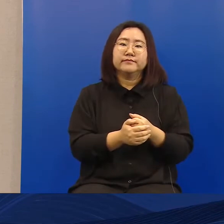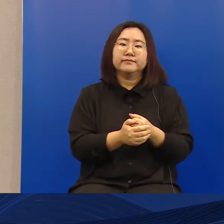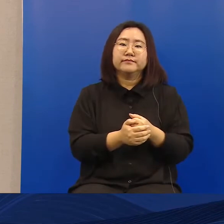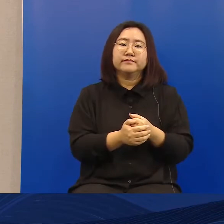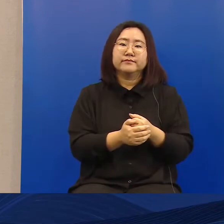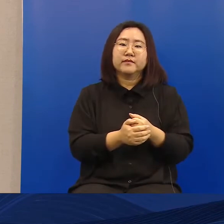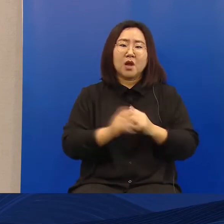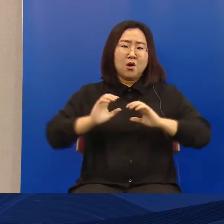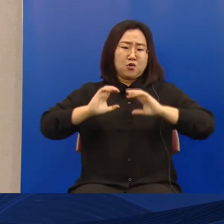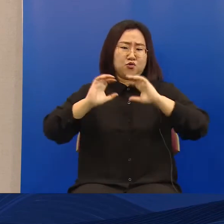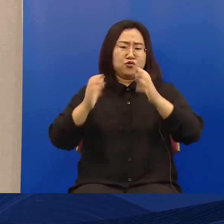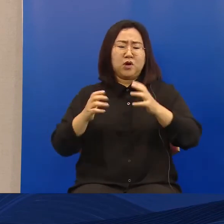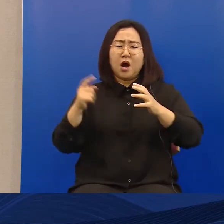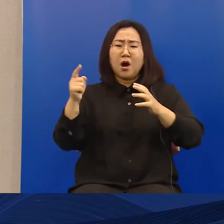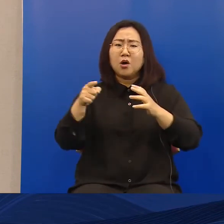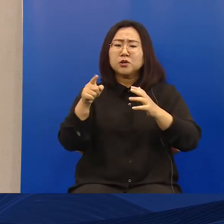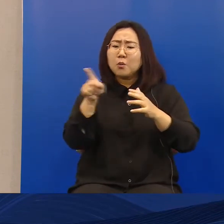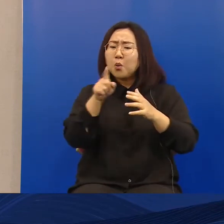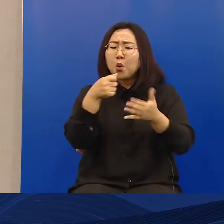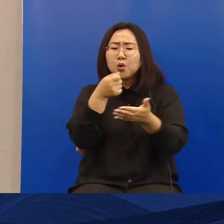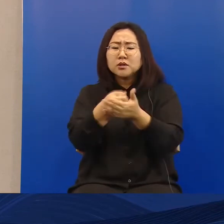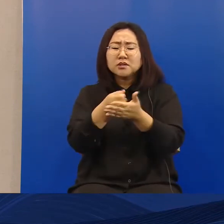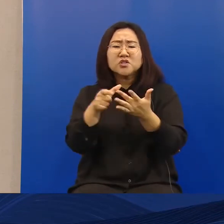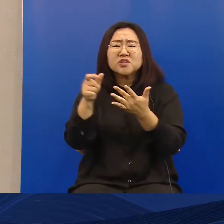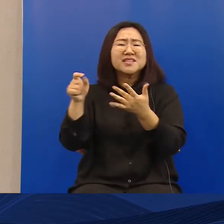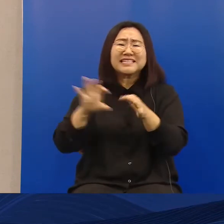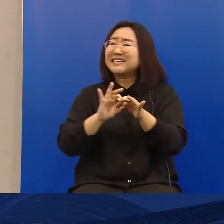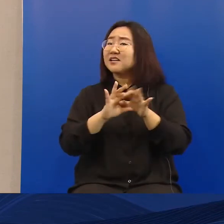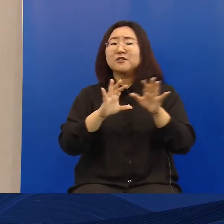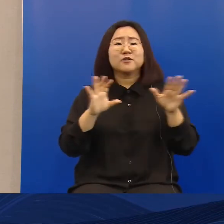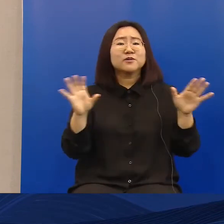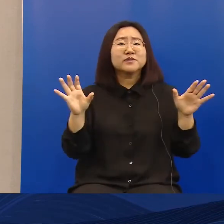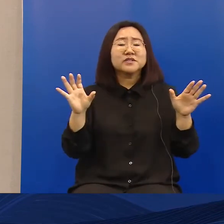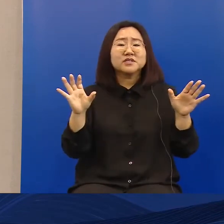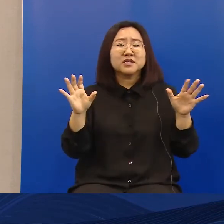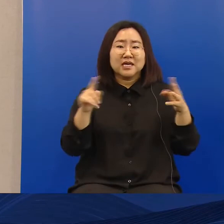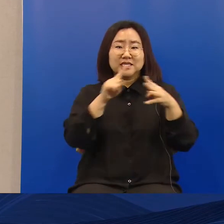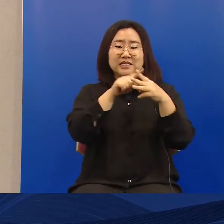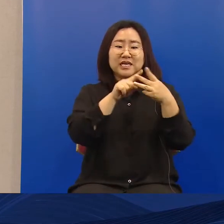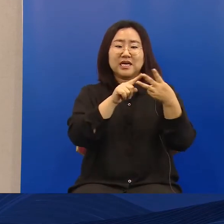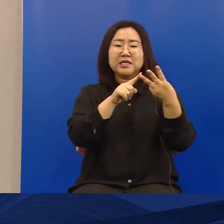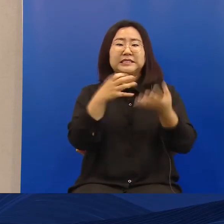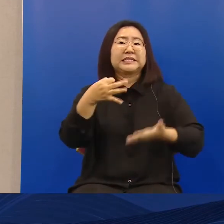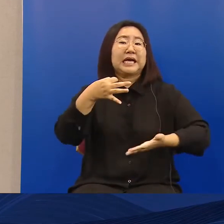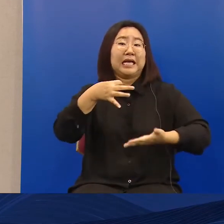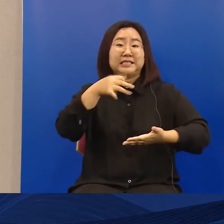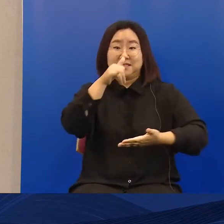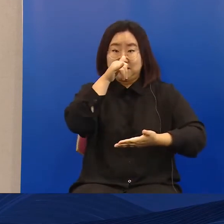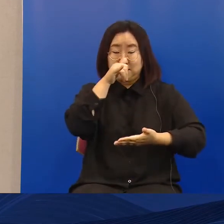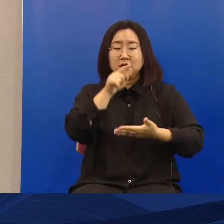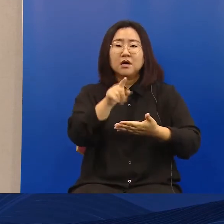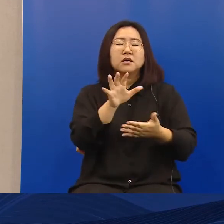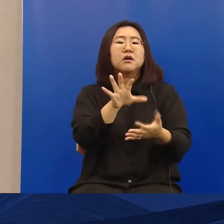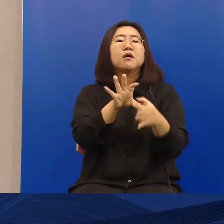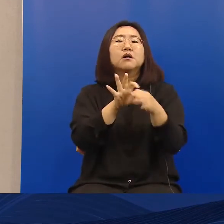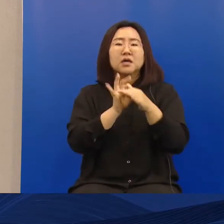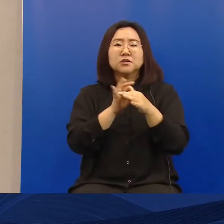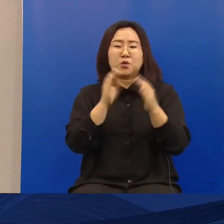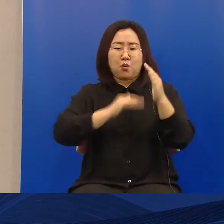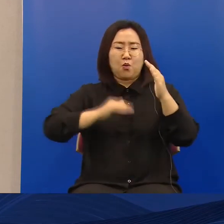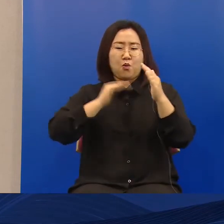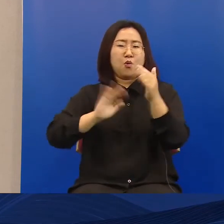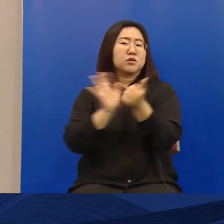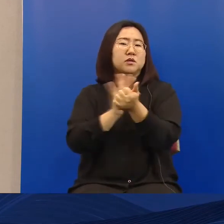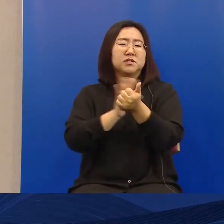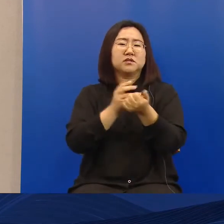자, 그리고 국가가 어떤 경로를 선택하든지 상관없이요. 3가지 가치가 있습니다. 이걸 통해서 국가가 공공서비스